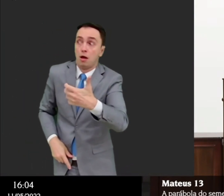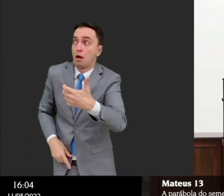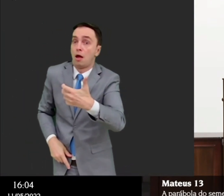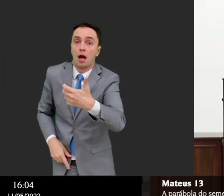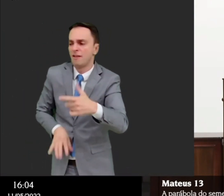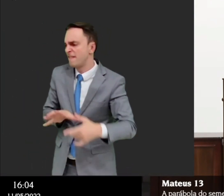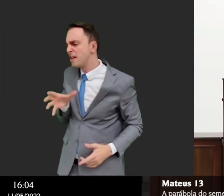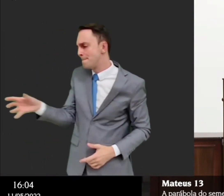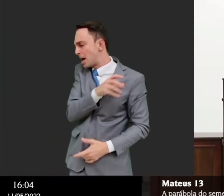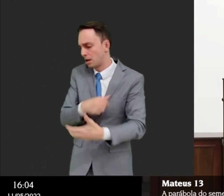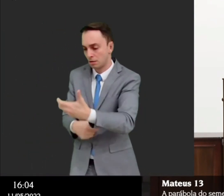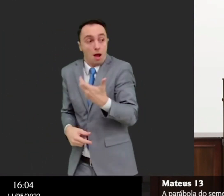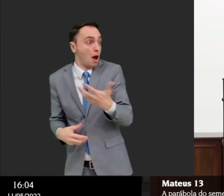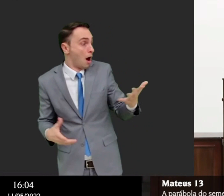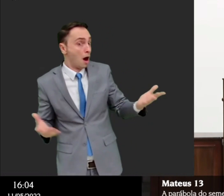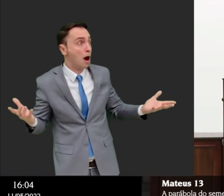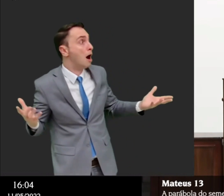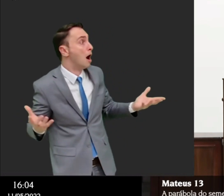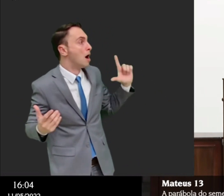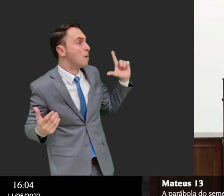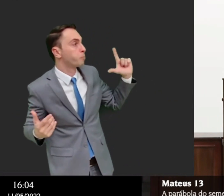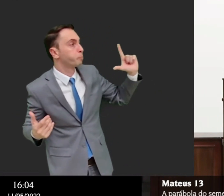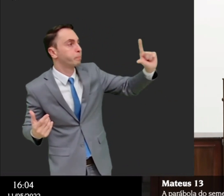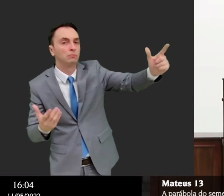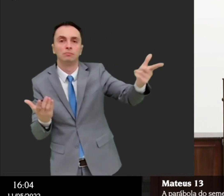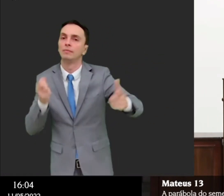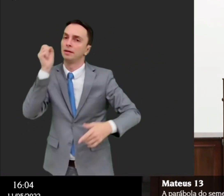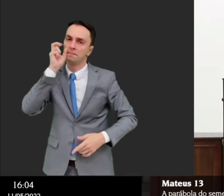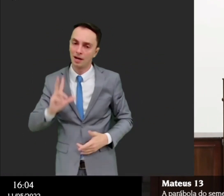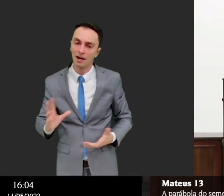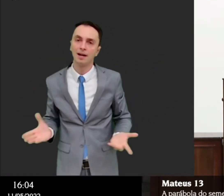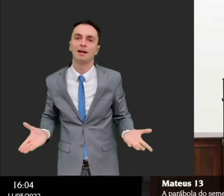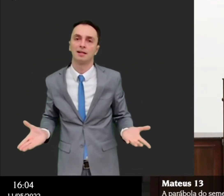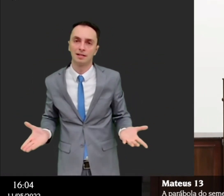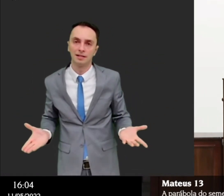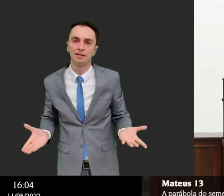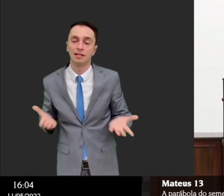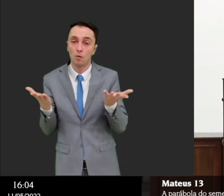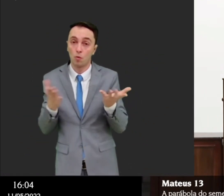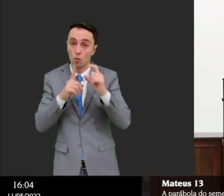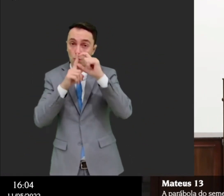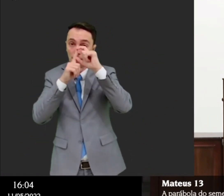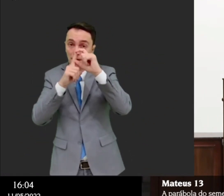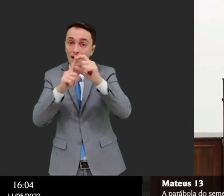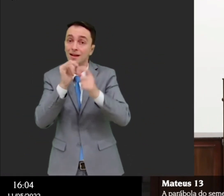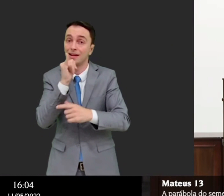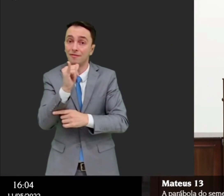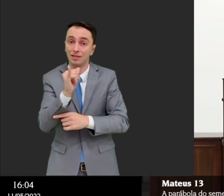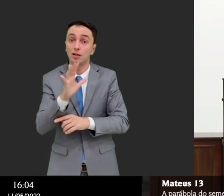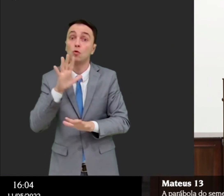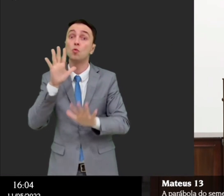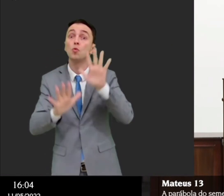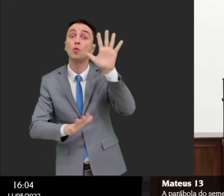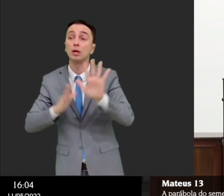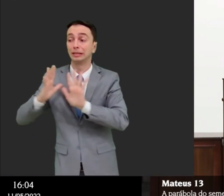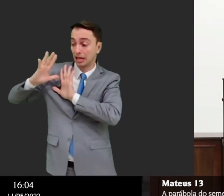Tem que roubar. Tem que achar um jeito de viver. Irmão, a palavra nesta tarde é isso. Tem gente querendo roubar,